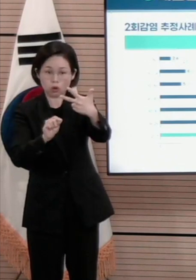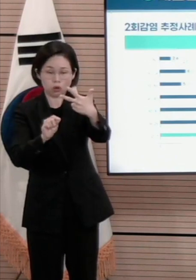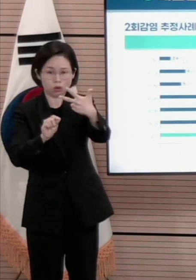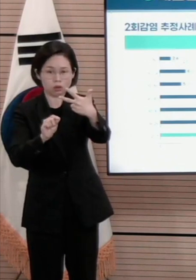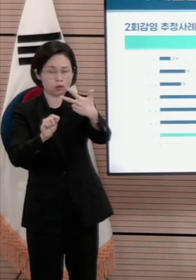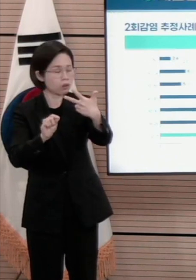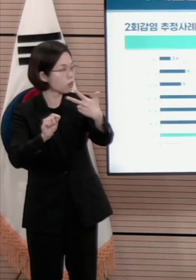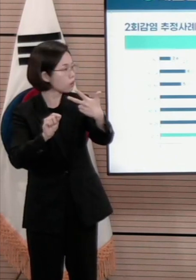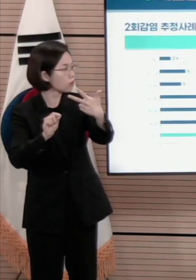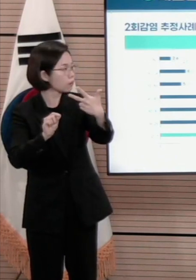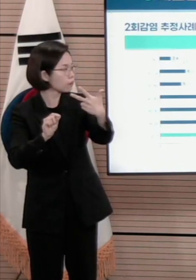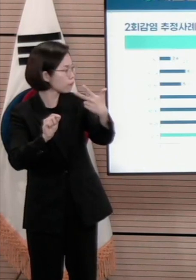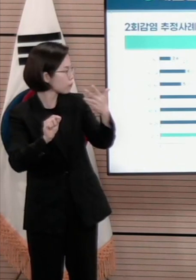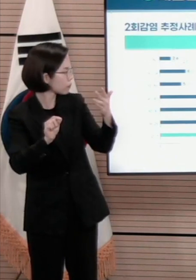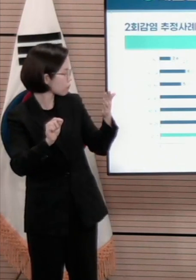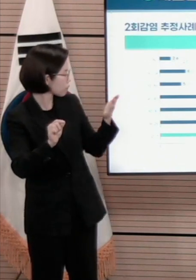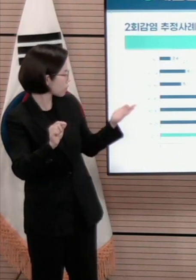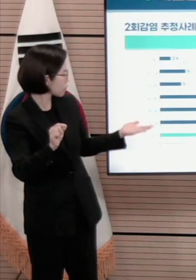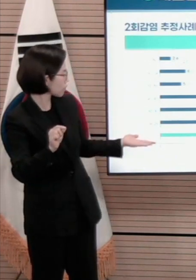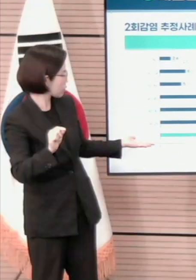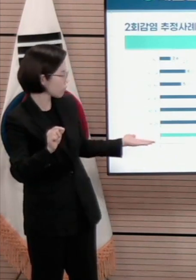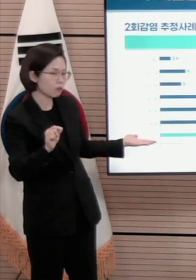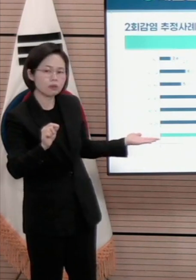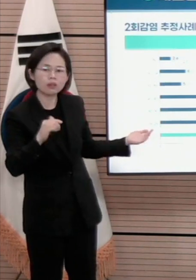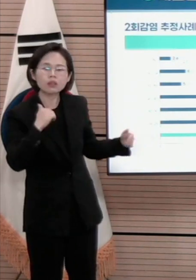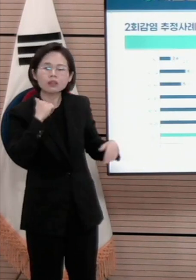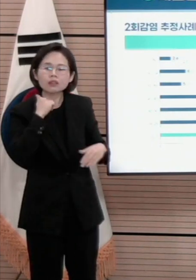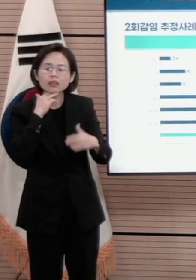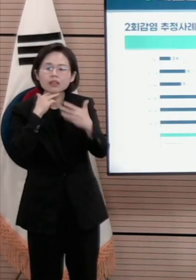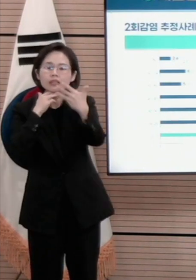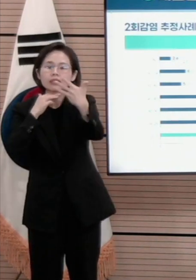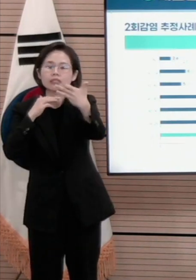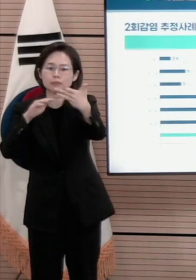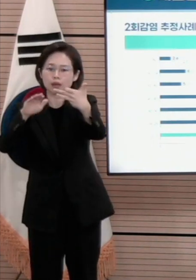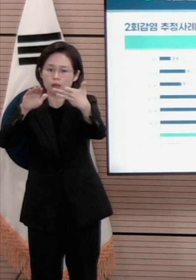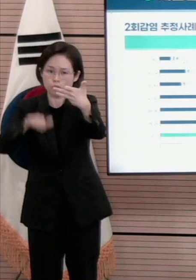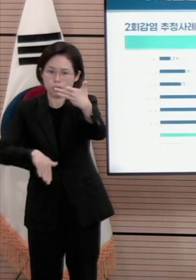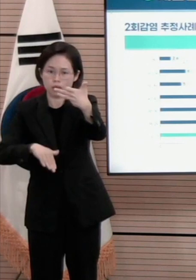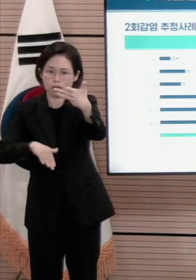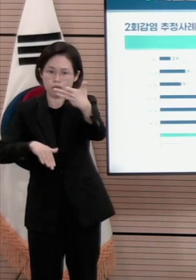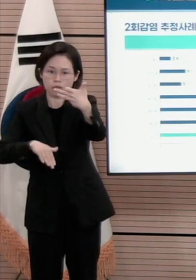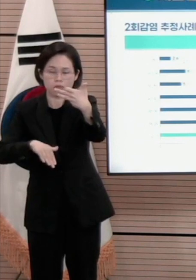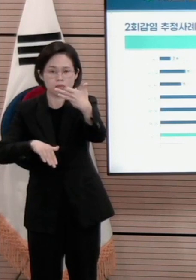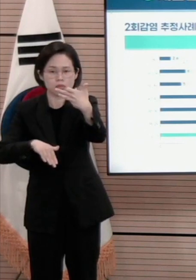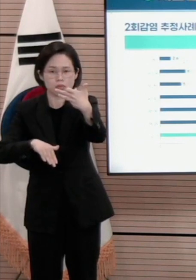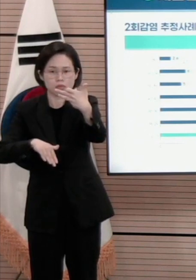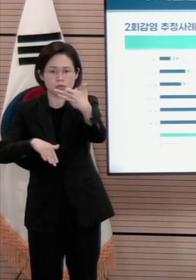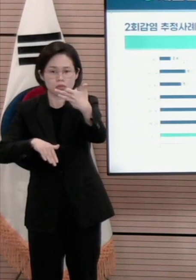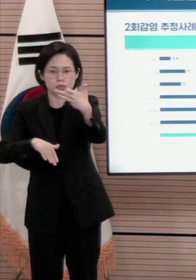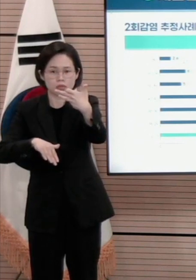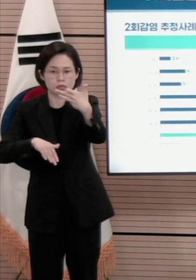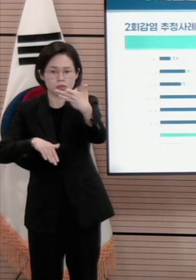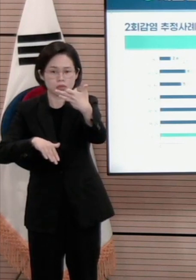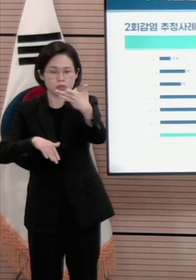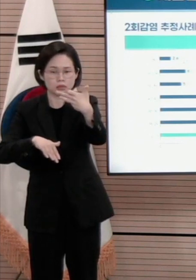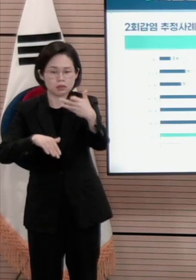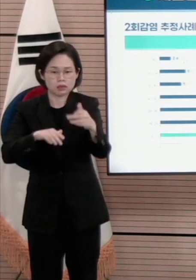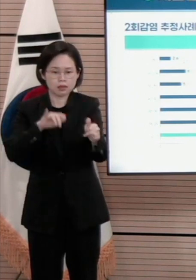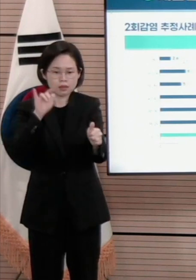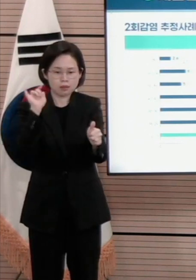제일 아래 그림이 18세 미만이 되겠는데요. 한 반 정도가 18세 미만의